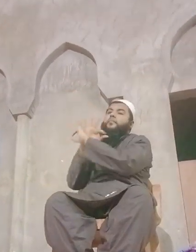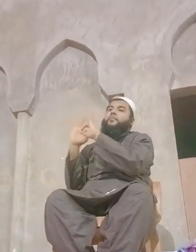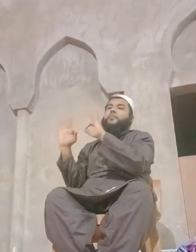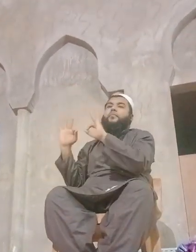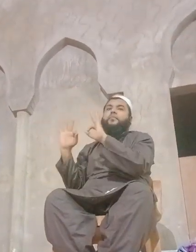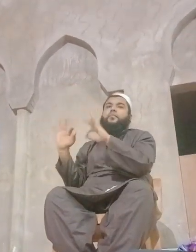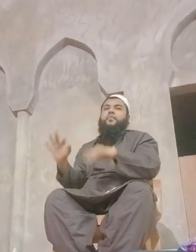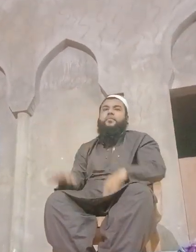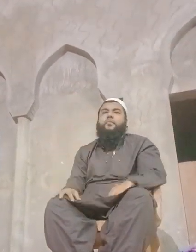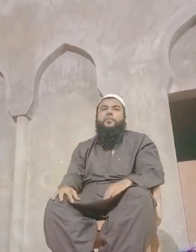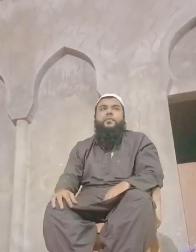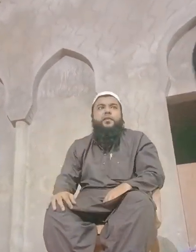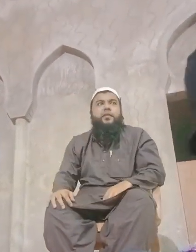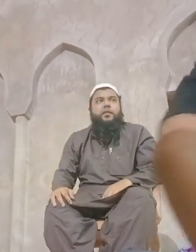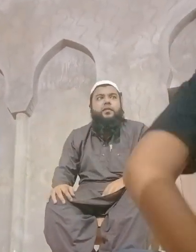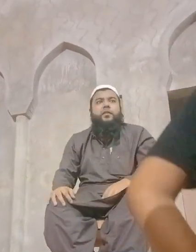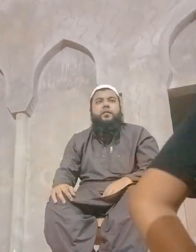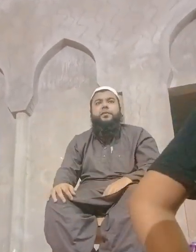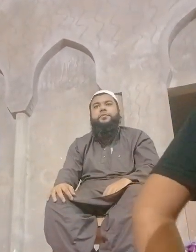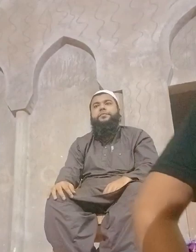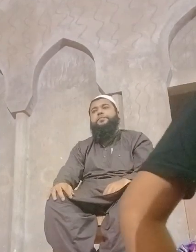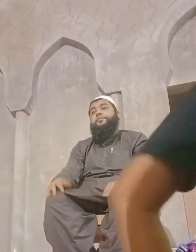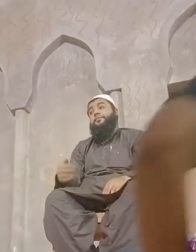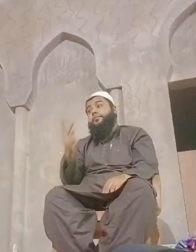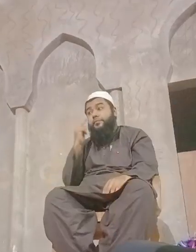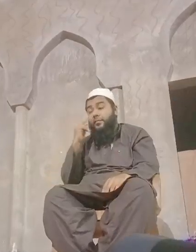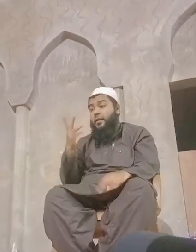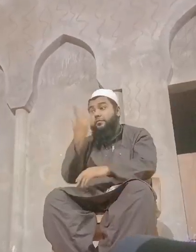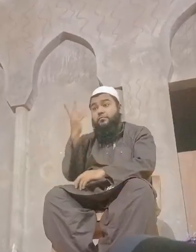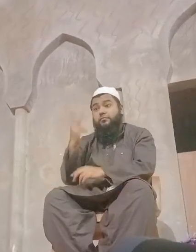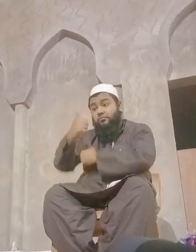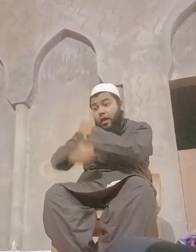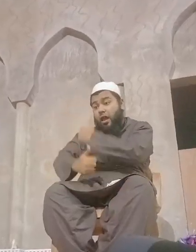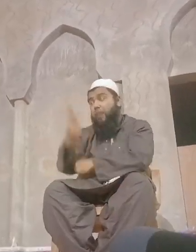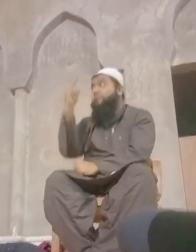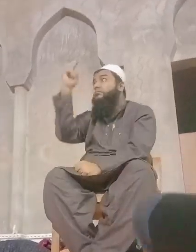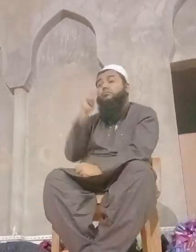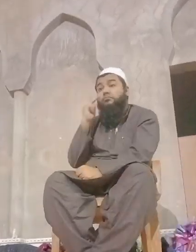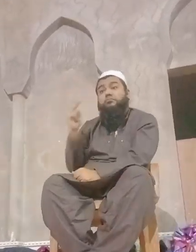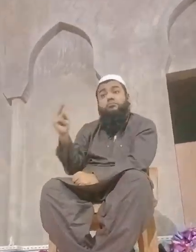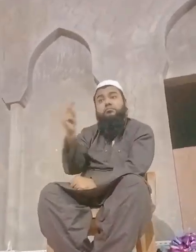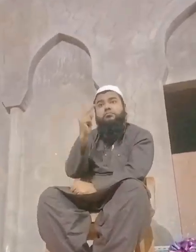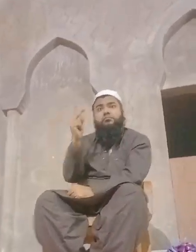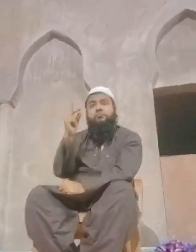আল্লাহ পাক বললেন, এ হালত প্রথম দেখবে, প্রথম থেকে যখন মদত চায়,